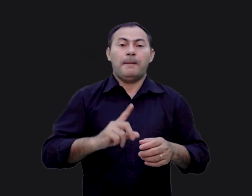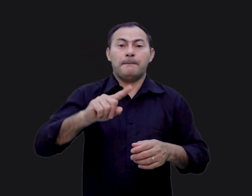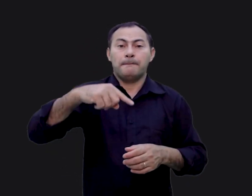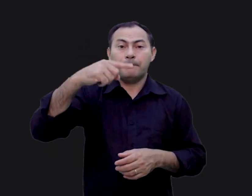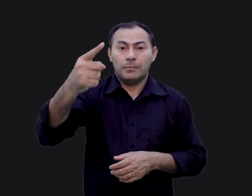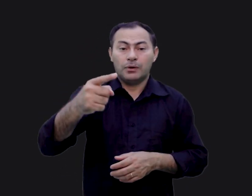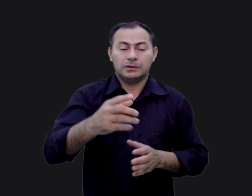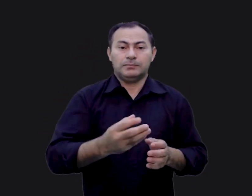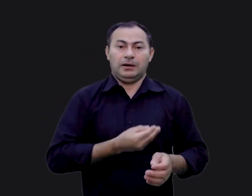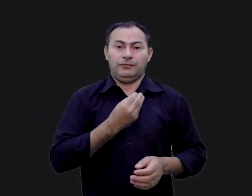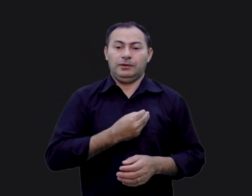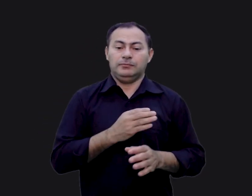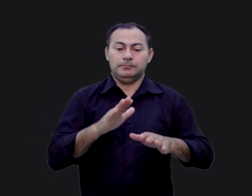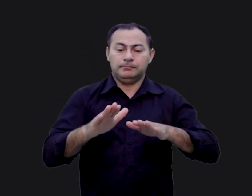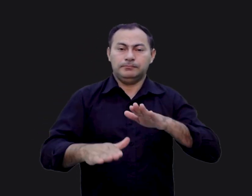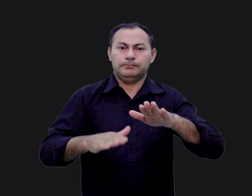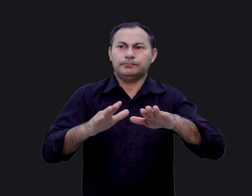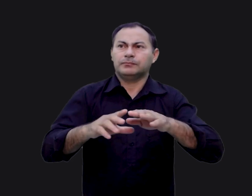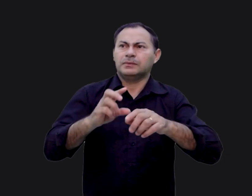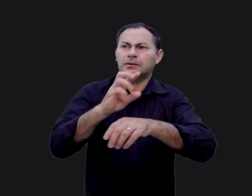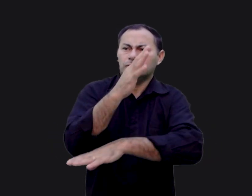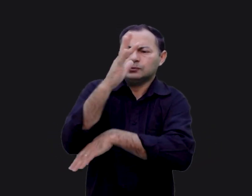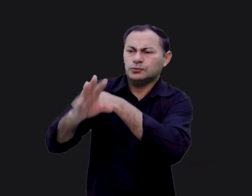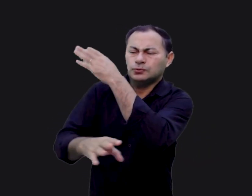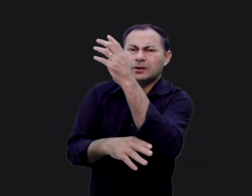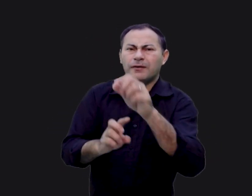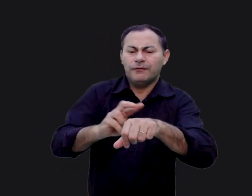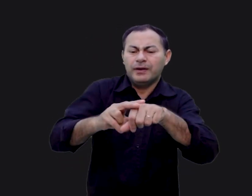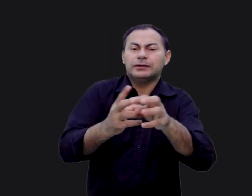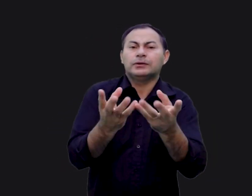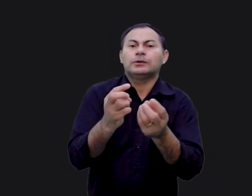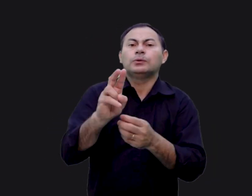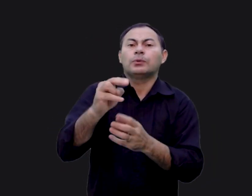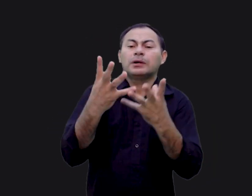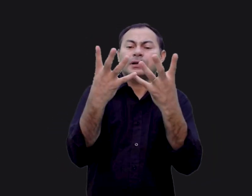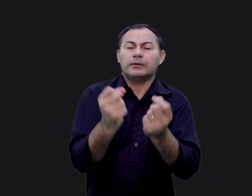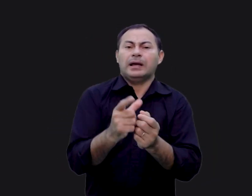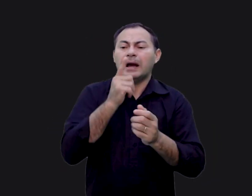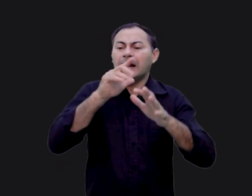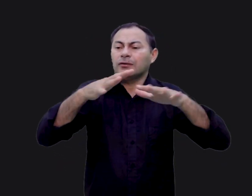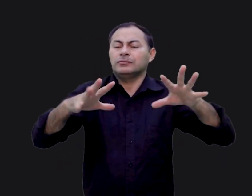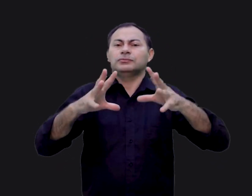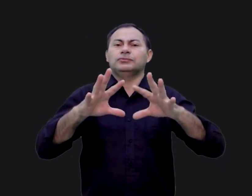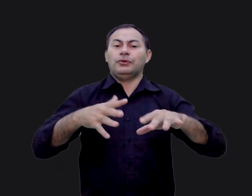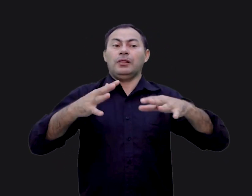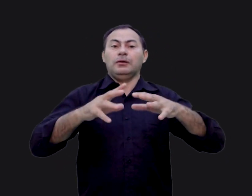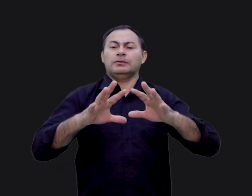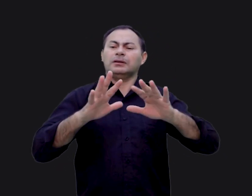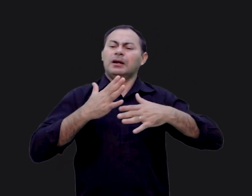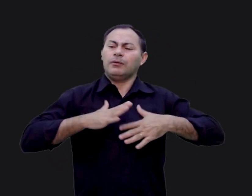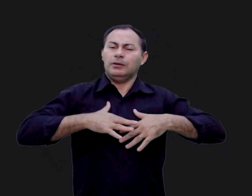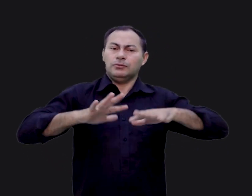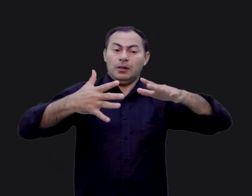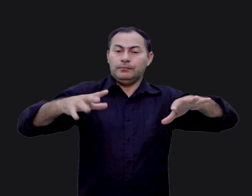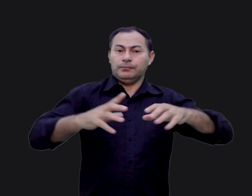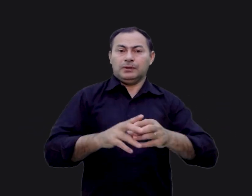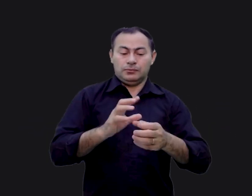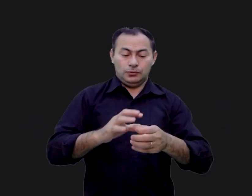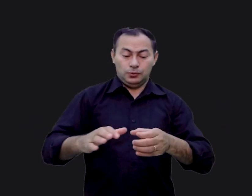nessa próxima dimensão os pastos são verdes e nunca secam, as águas são tranquilas e nunca ficam turbulentas, e o cálice é